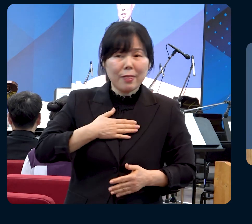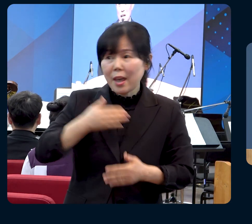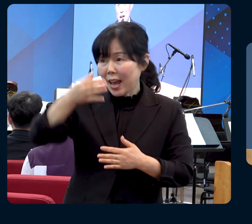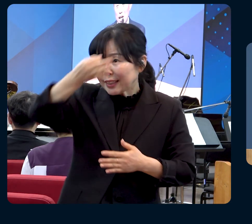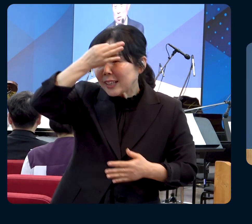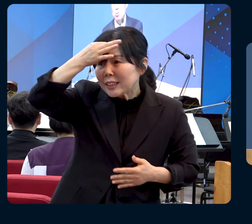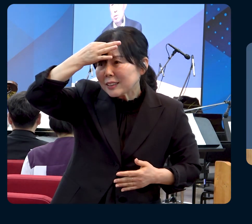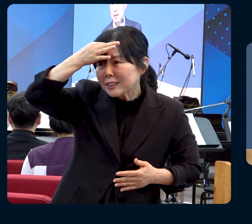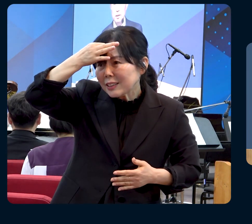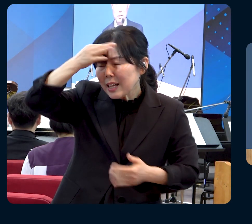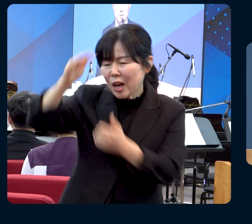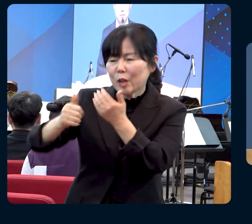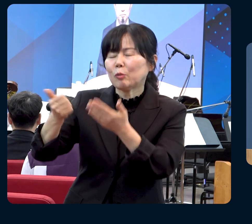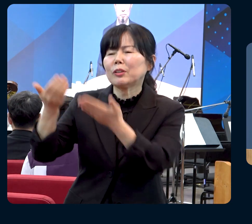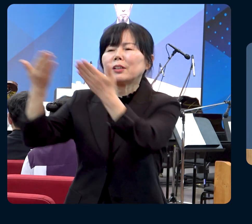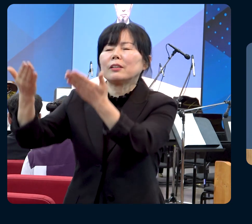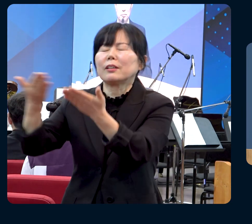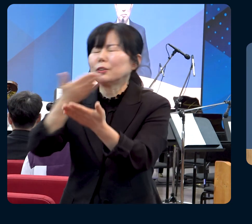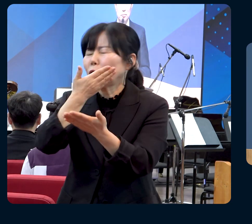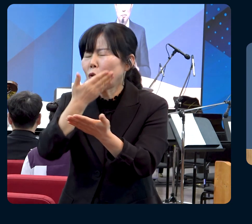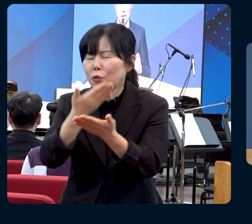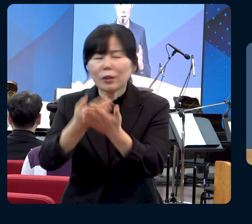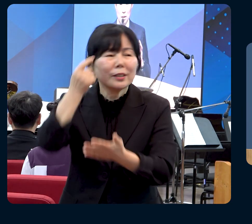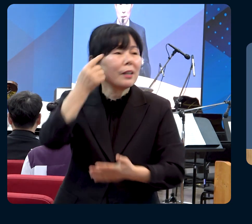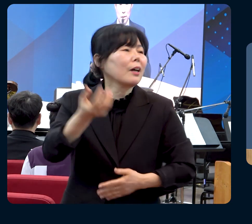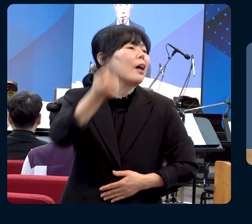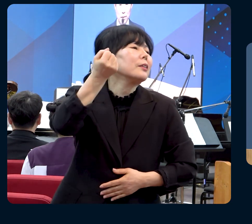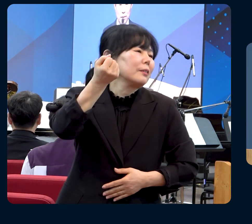걸 가장 소중하게 여기고